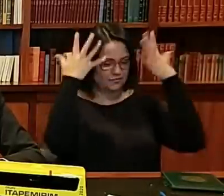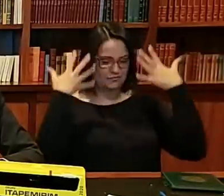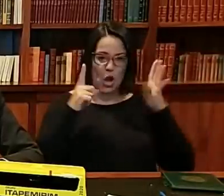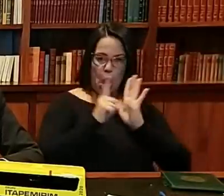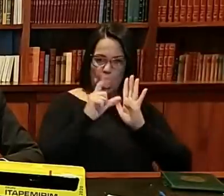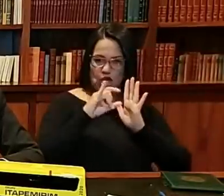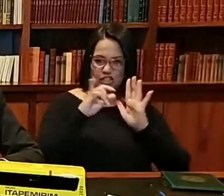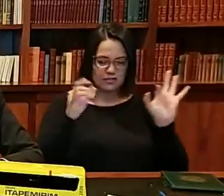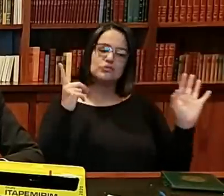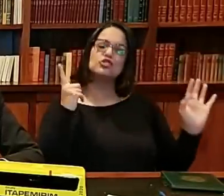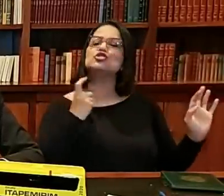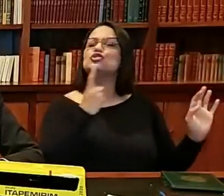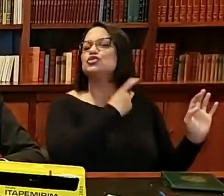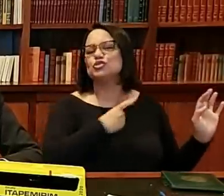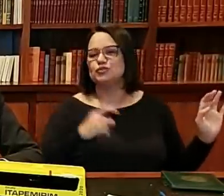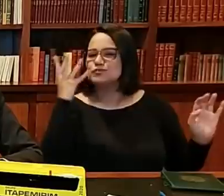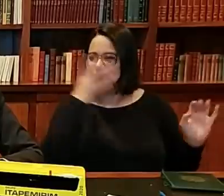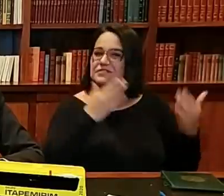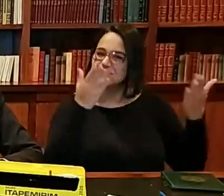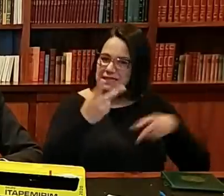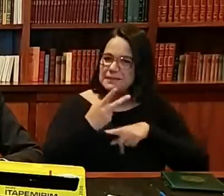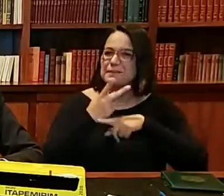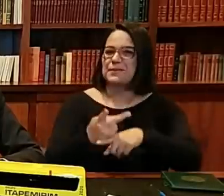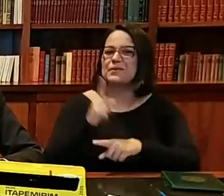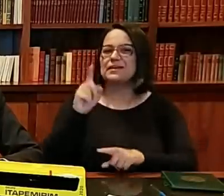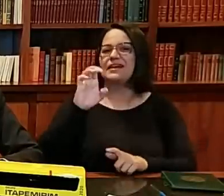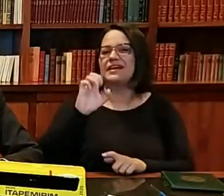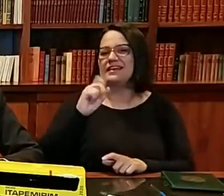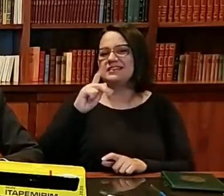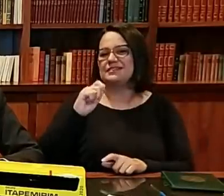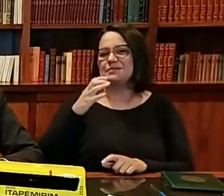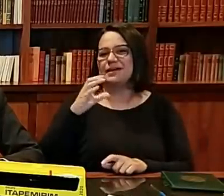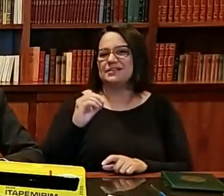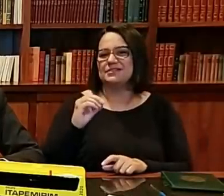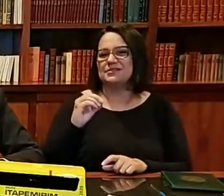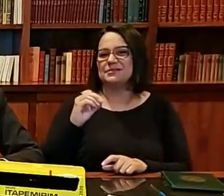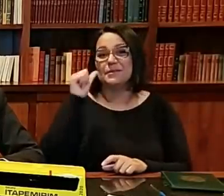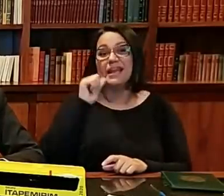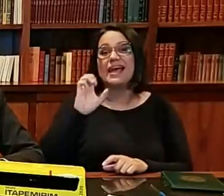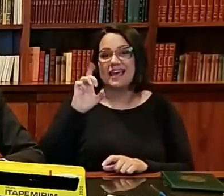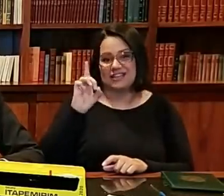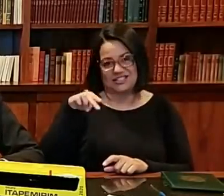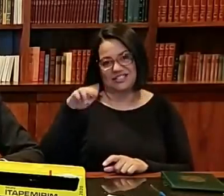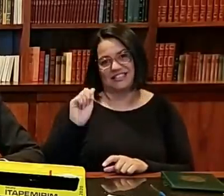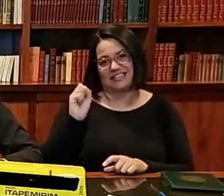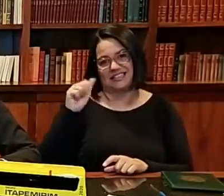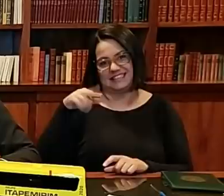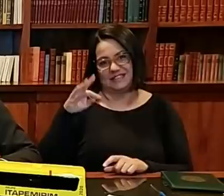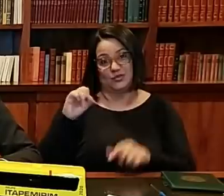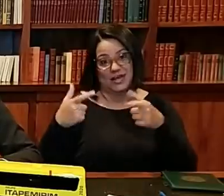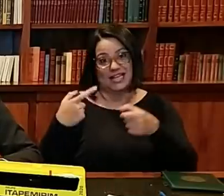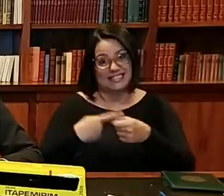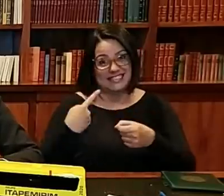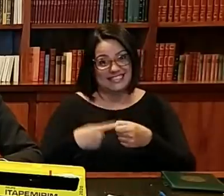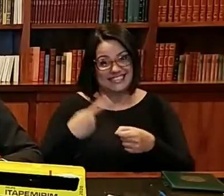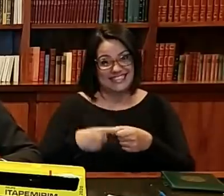loja, acessar já todo perfumado. Tá? Espaço Edna Santos em Caçapava Velha. Não estou